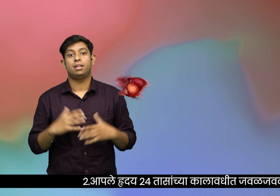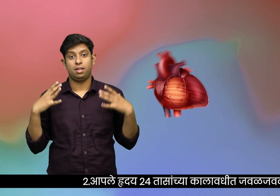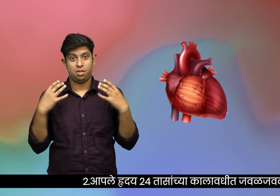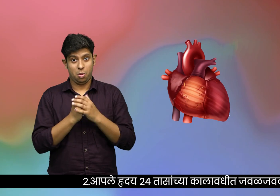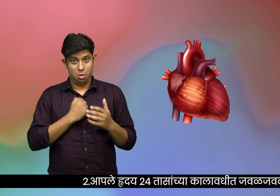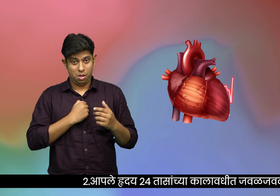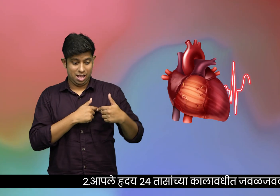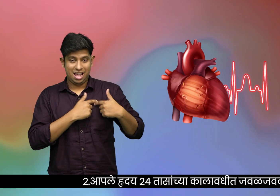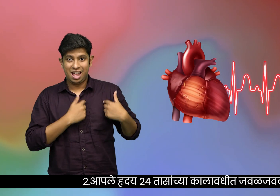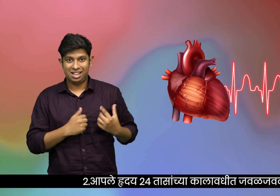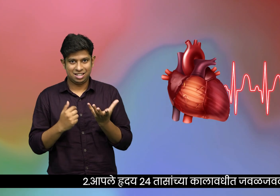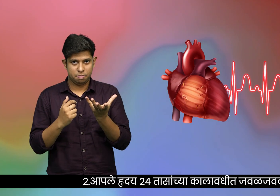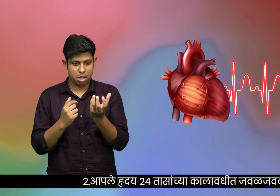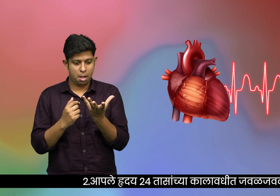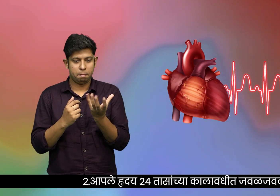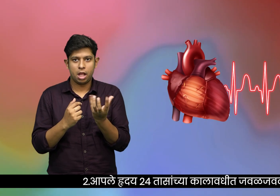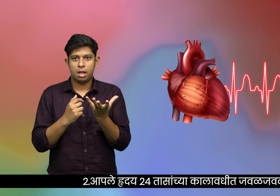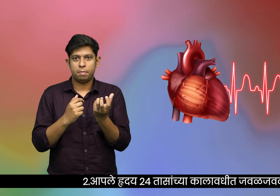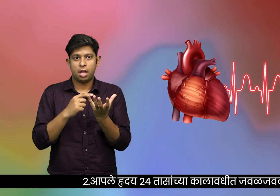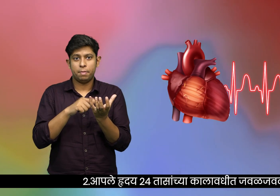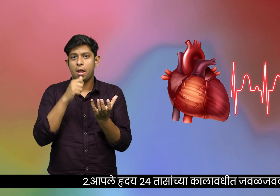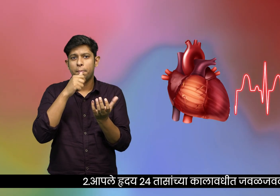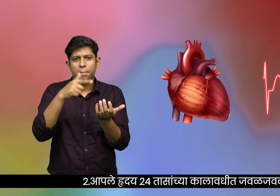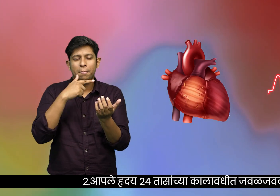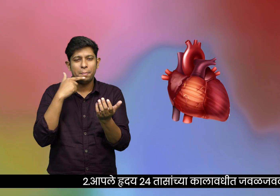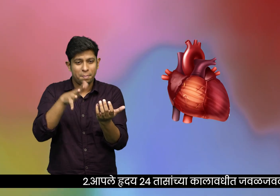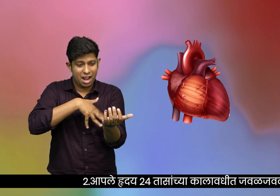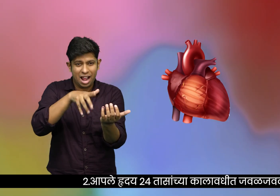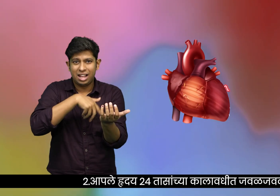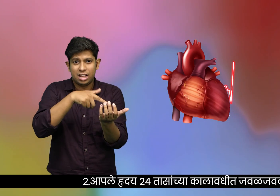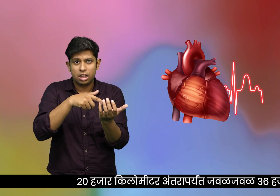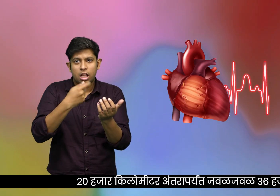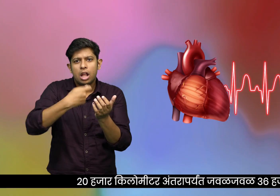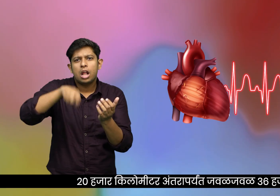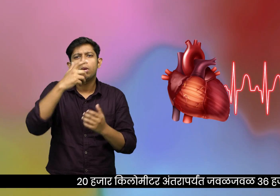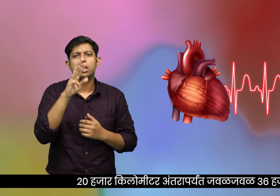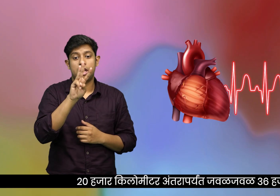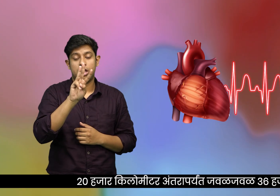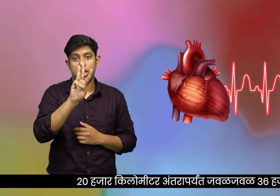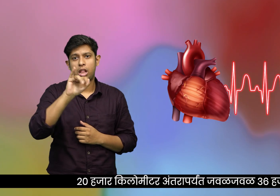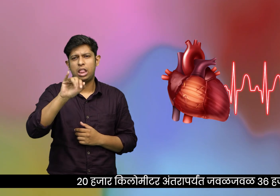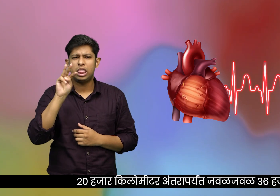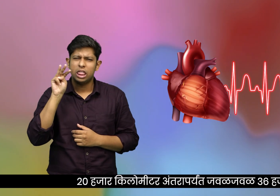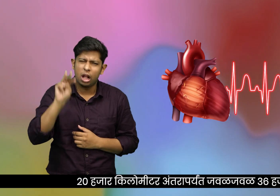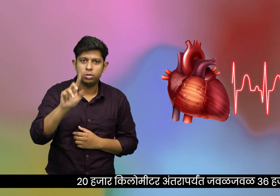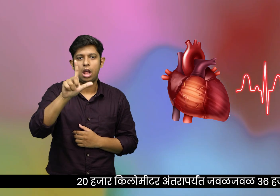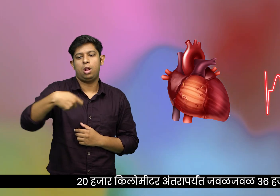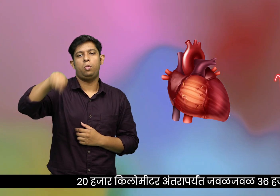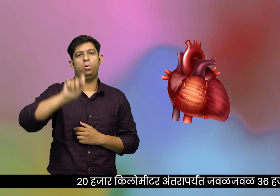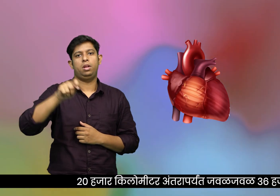आपल्या हृदय 24 तासांचा कालावधी जवळजवळ 20,000 किलोमीटर अंतरापर्यंत